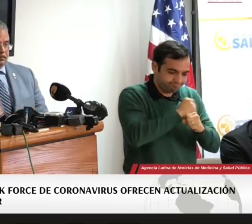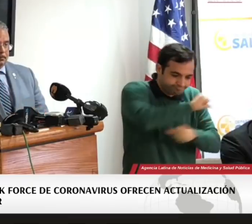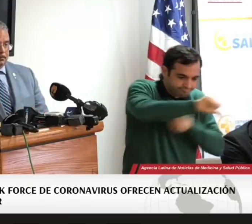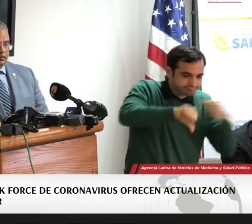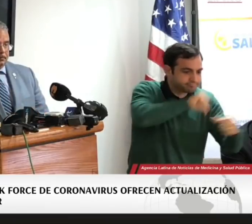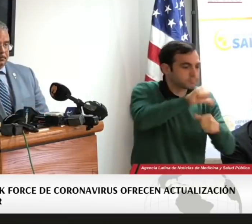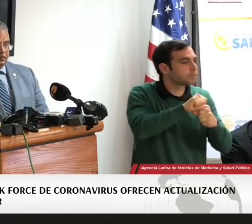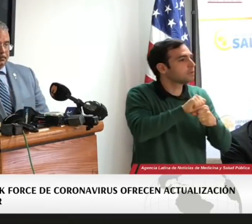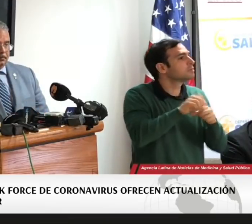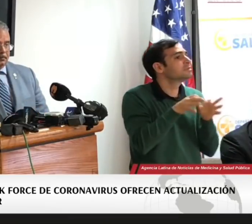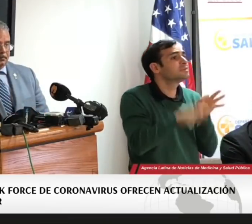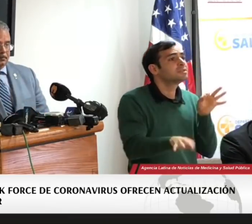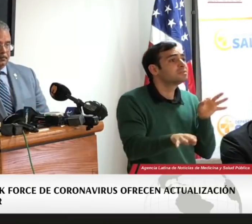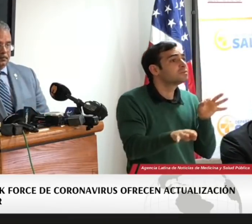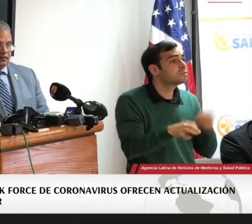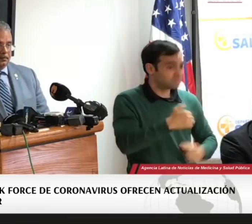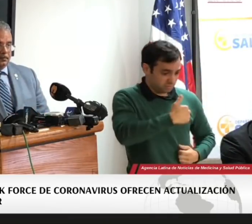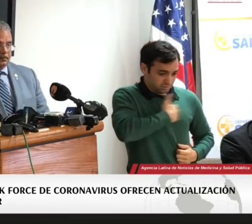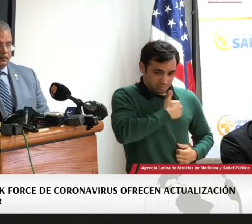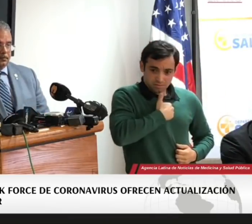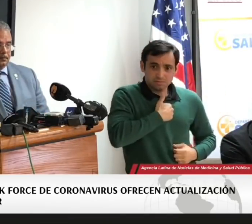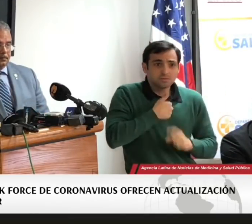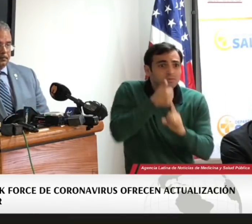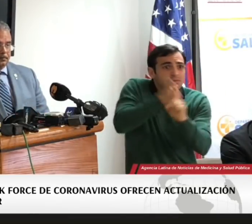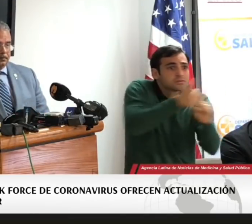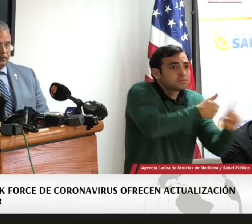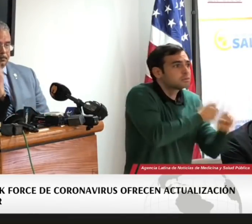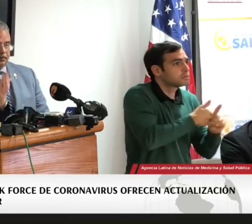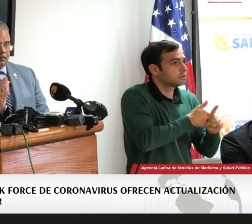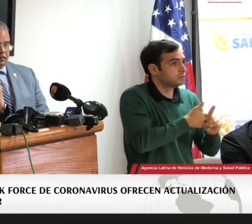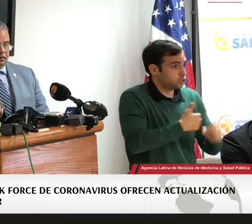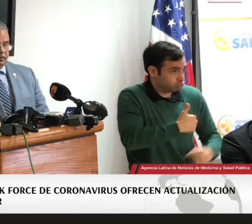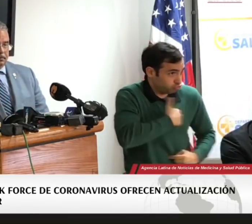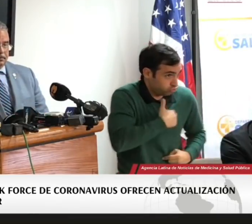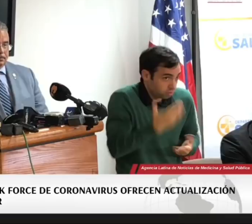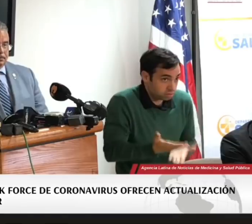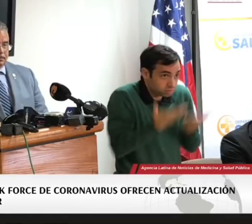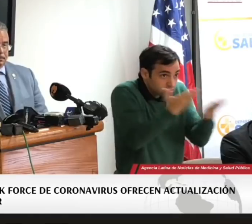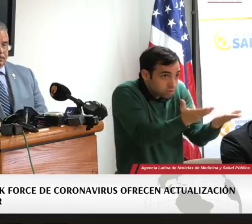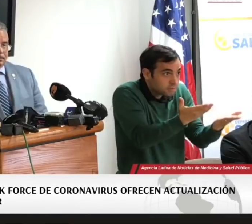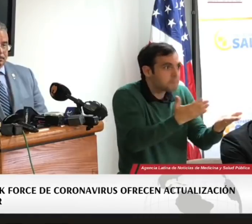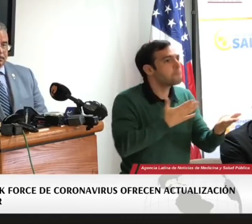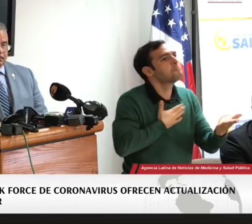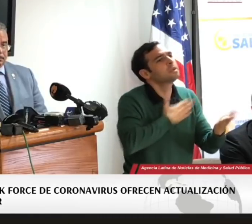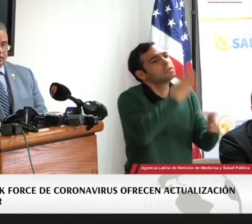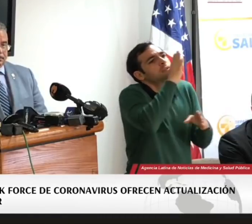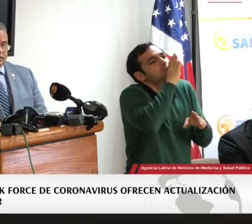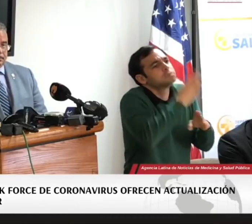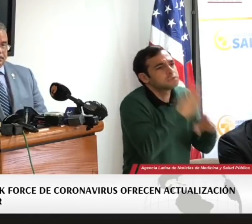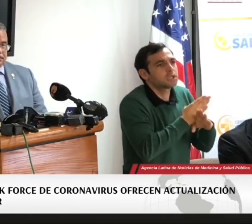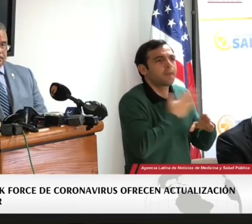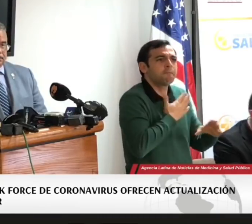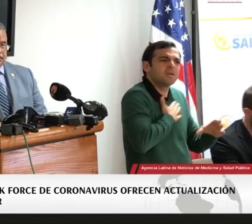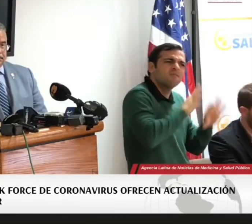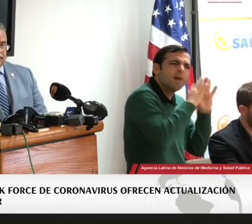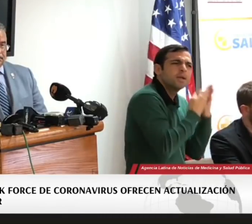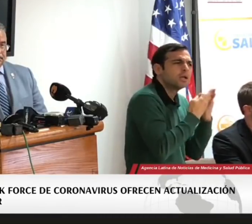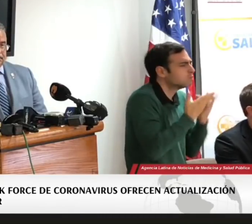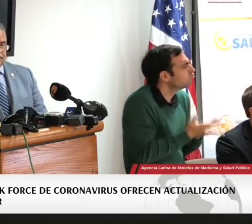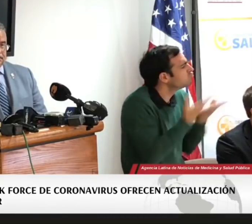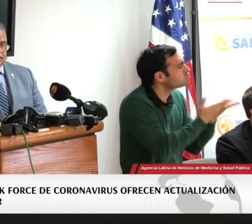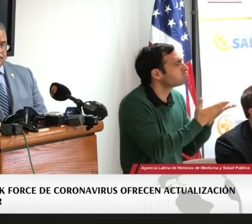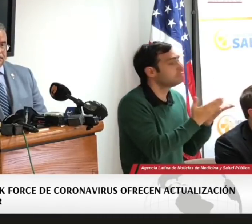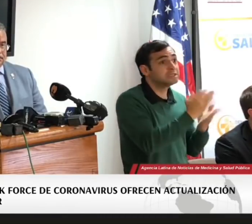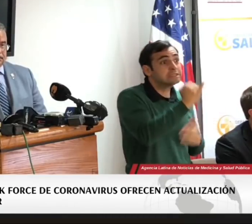está en nosotros. Como yo les dije, yo les recomiendo lo que yo recomendaría para mis hijas y para mi familia.